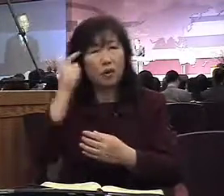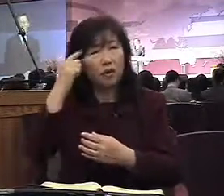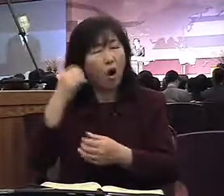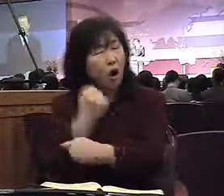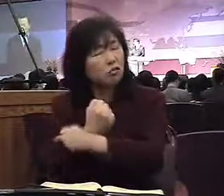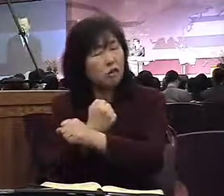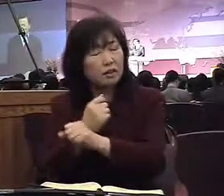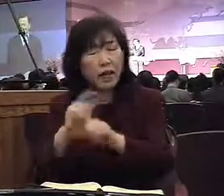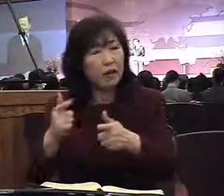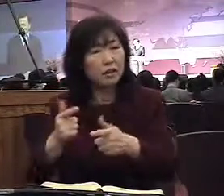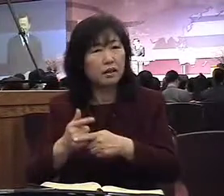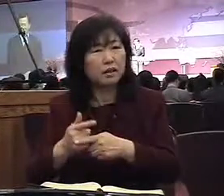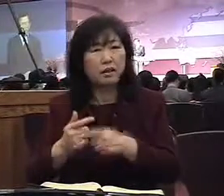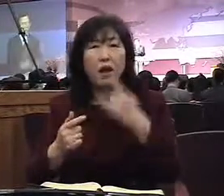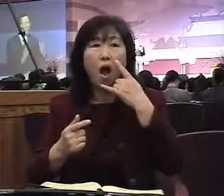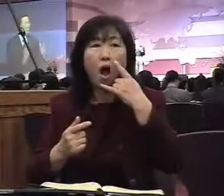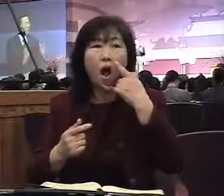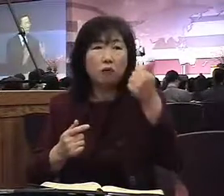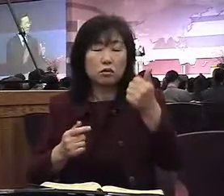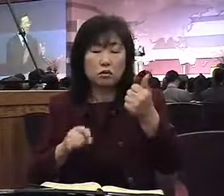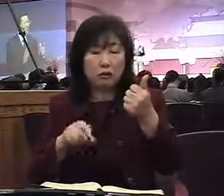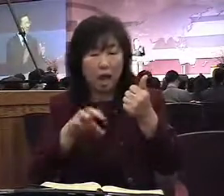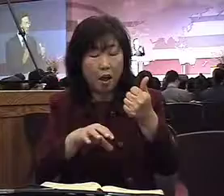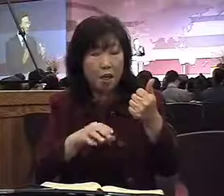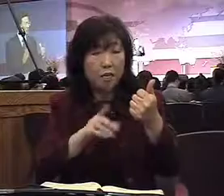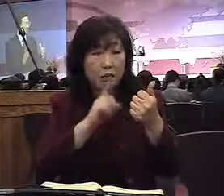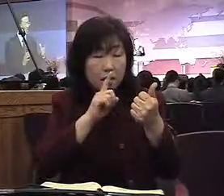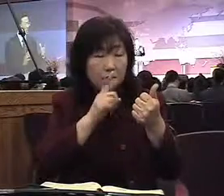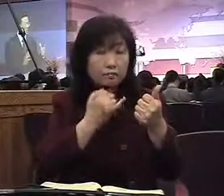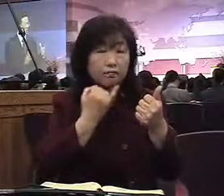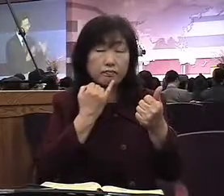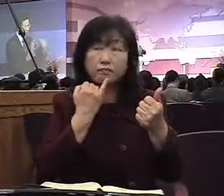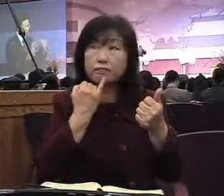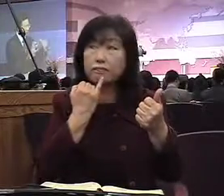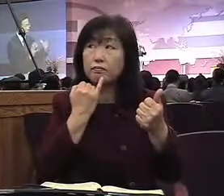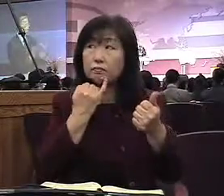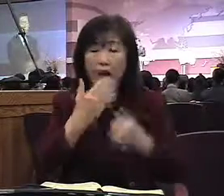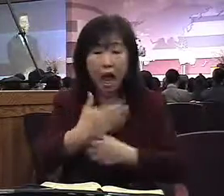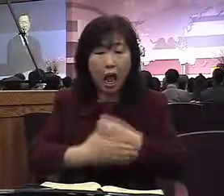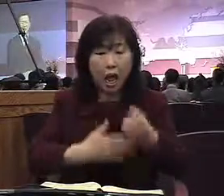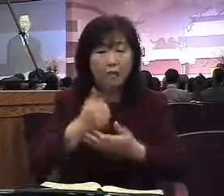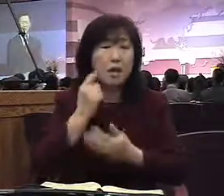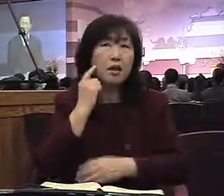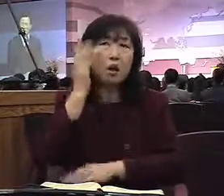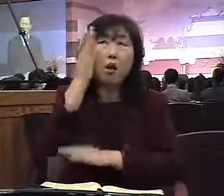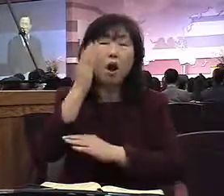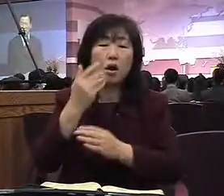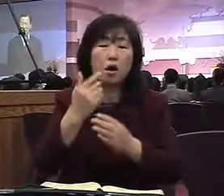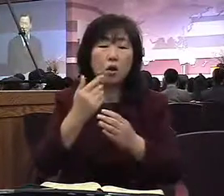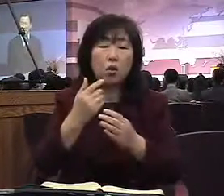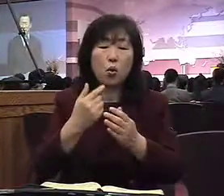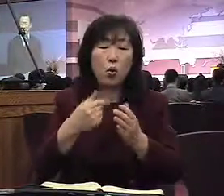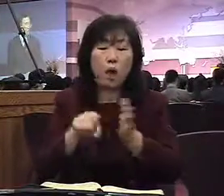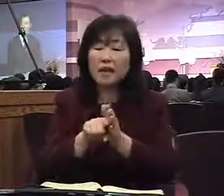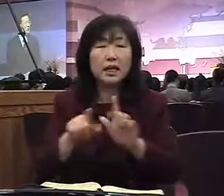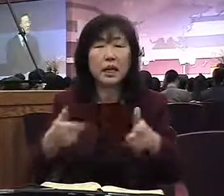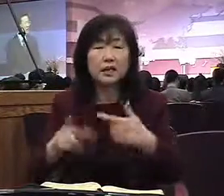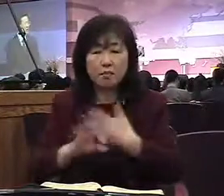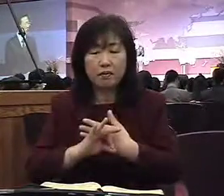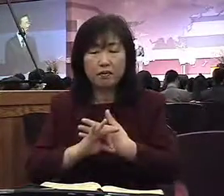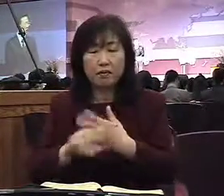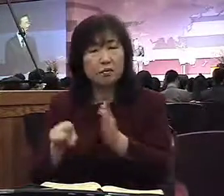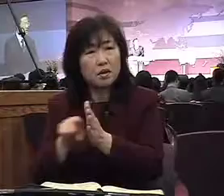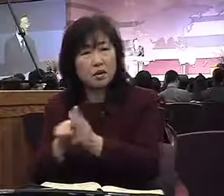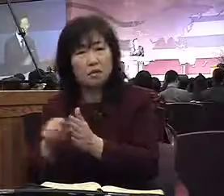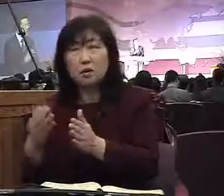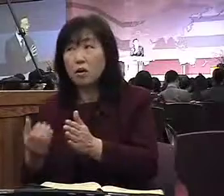어느 부모가 좋아하겠습니까? 앞에 말은 맞아요. 그렇죠. 왜냐하면 하나님의 영광을 위한 것이 아니면 그렇지 않겠어요? 저는 믿음으로 제가